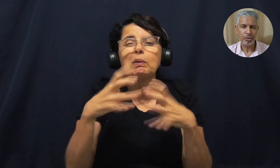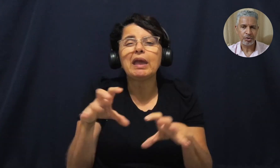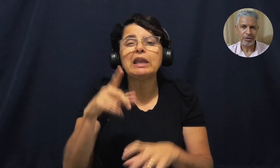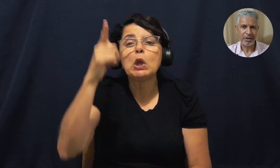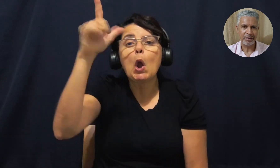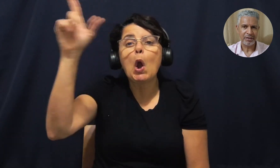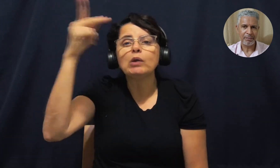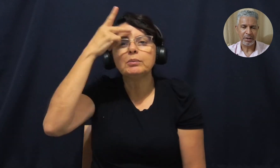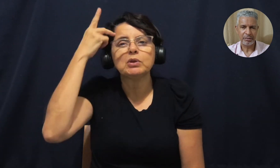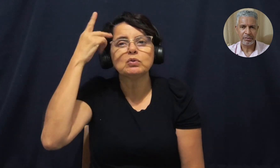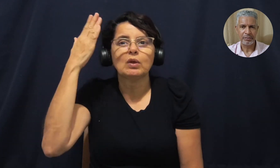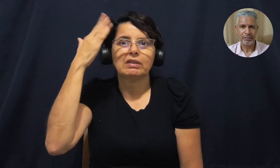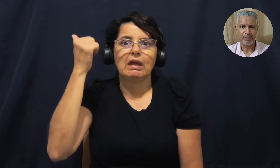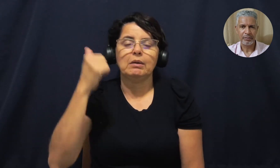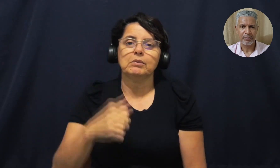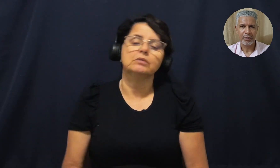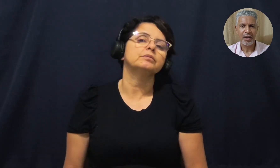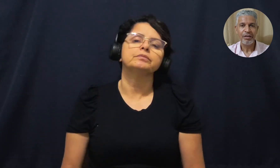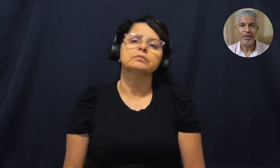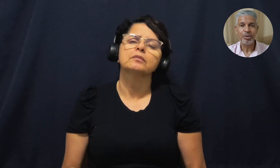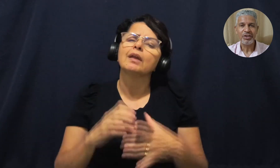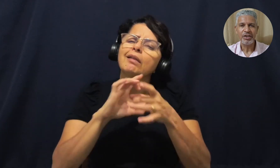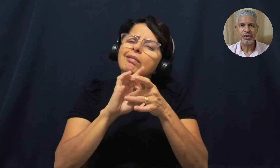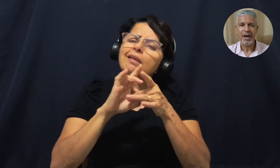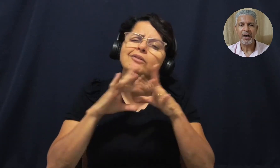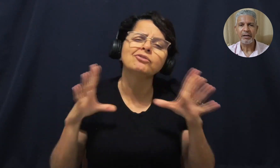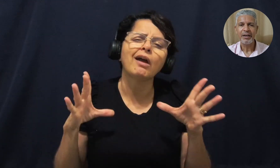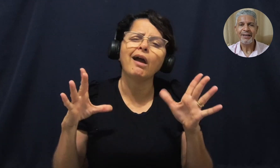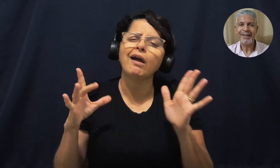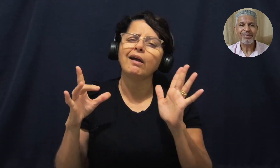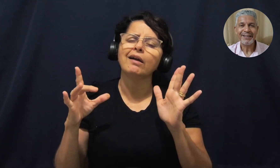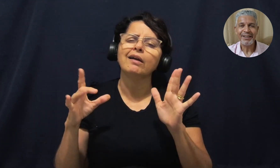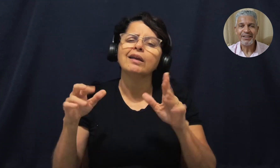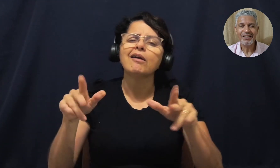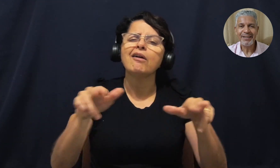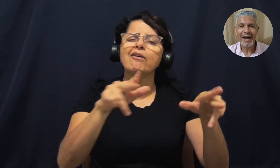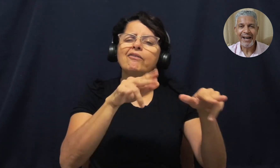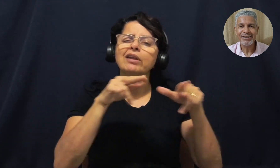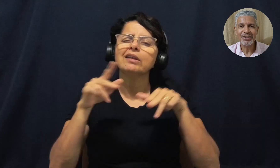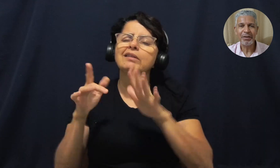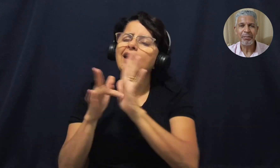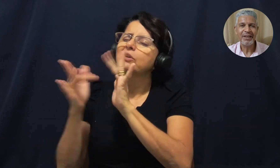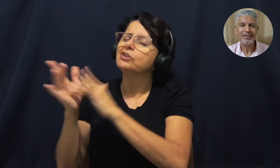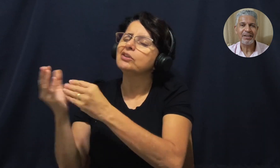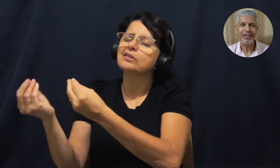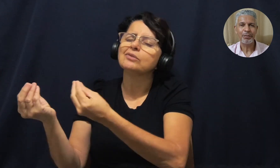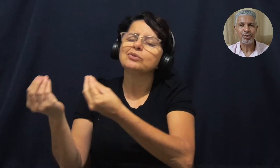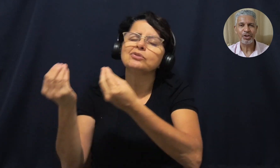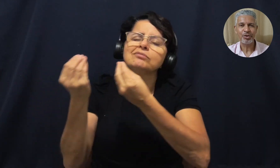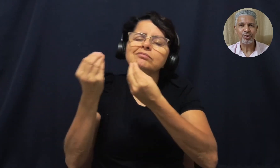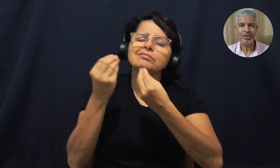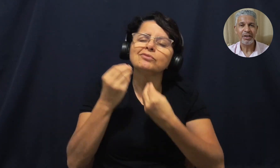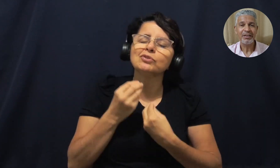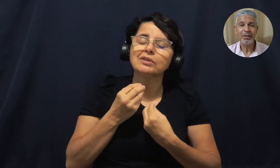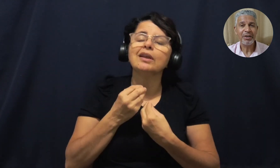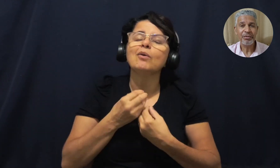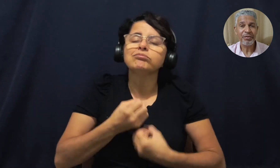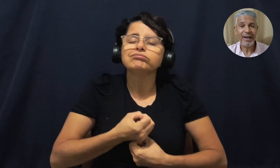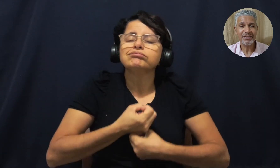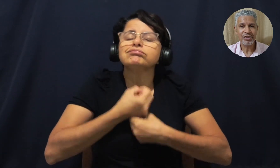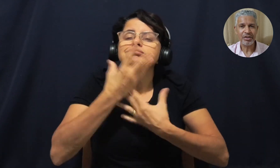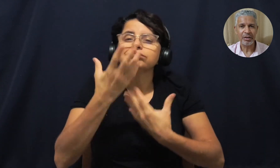que outros fiquem sabendo. Vamos deixar que a fraternidade também ensinada por Jesus